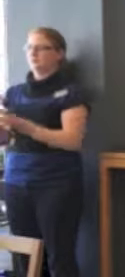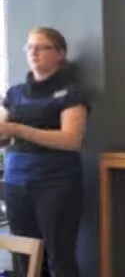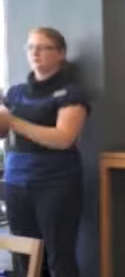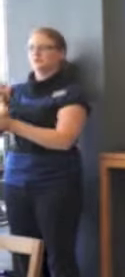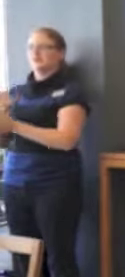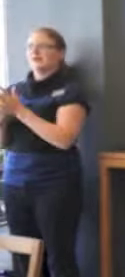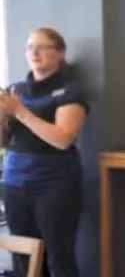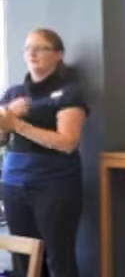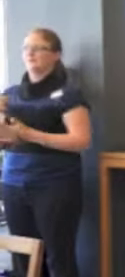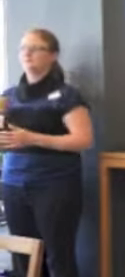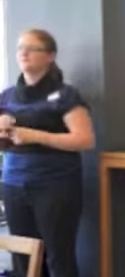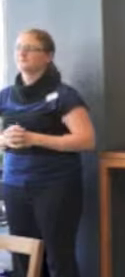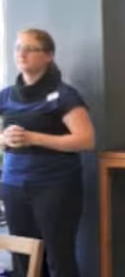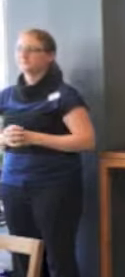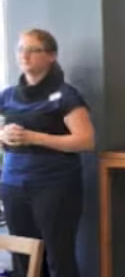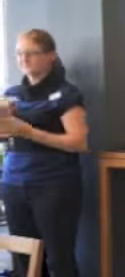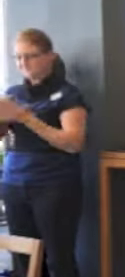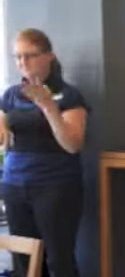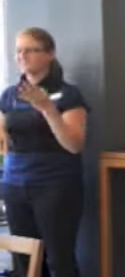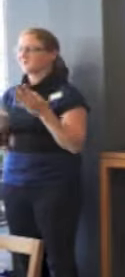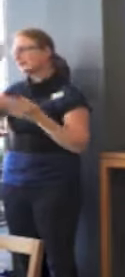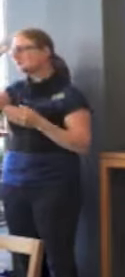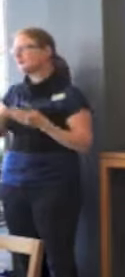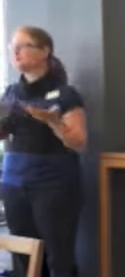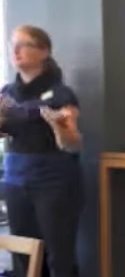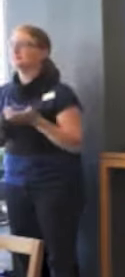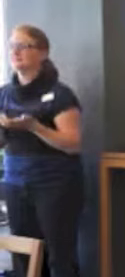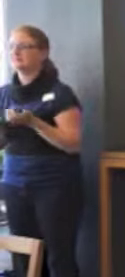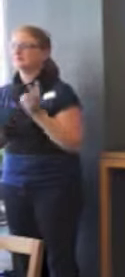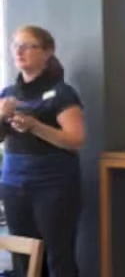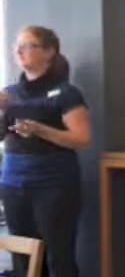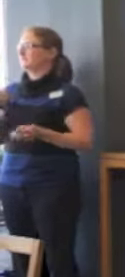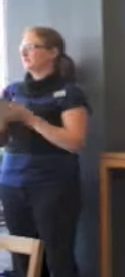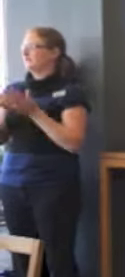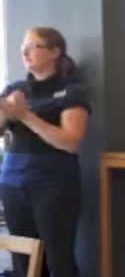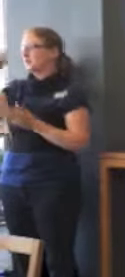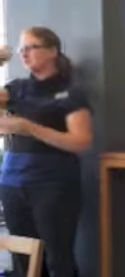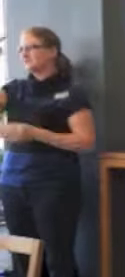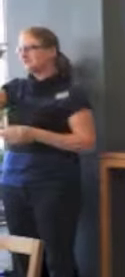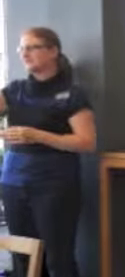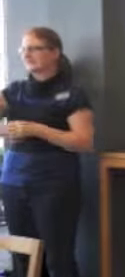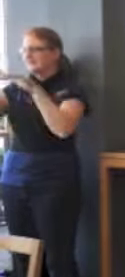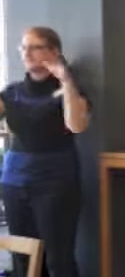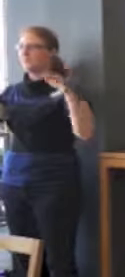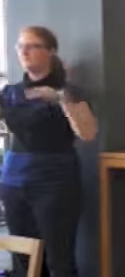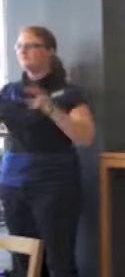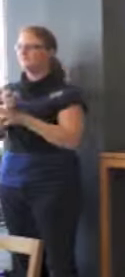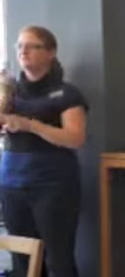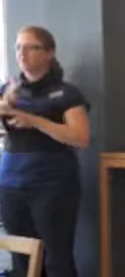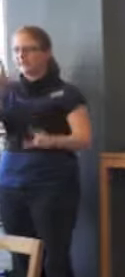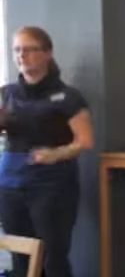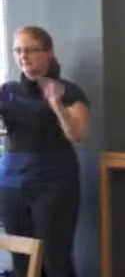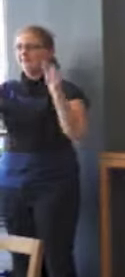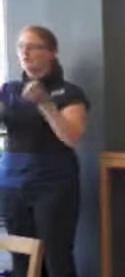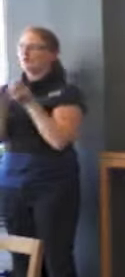inom. Och det är den här stora kunskapsbristen som vi på universitetsnivå försöker komma åt genom forskning inom det